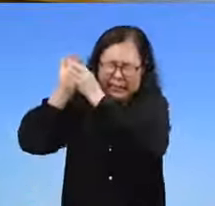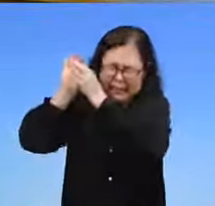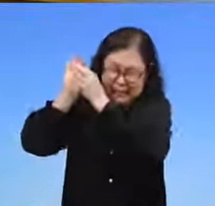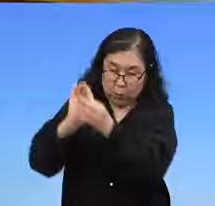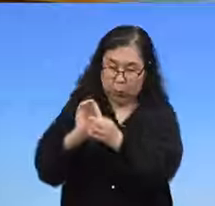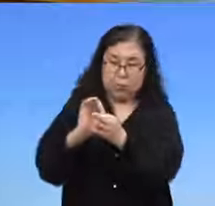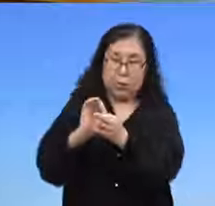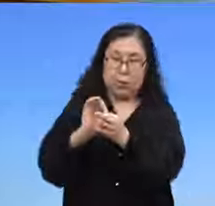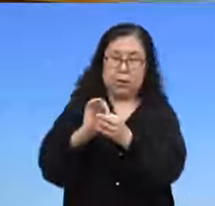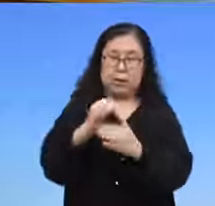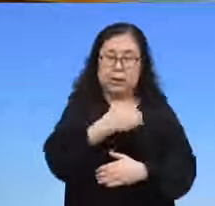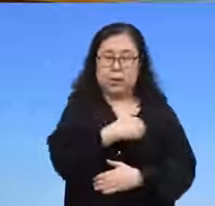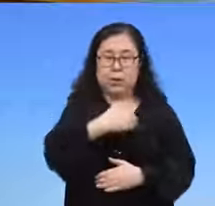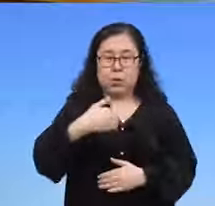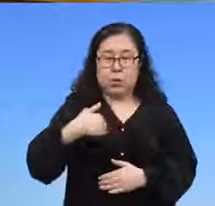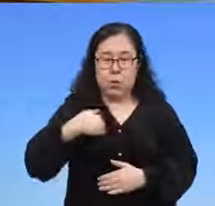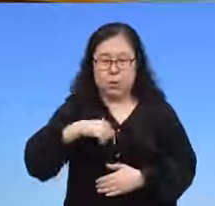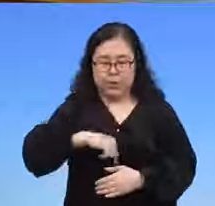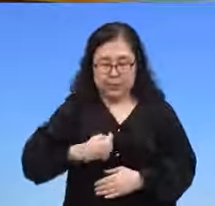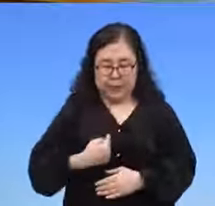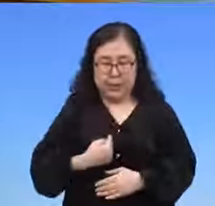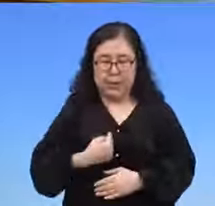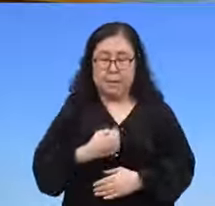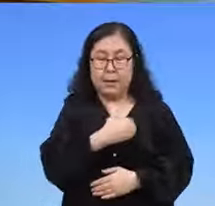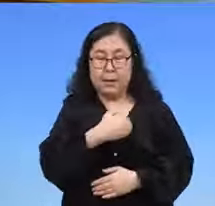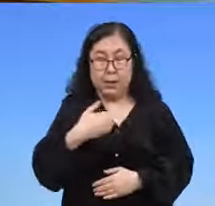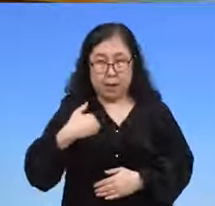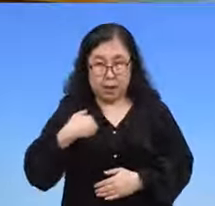통해서 이루어진다는 겁니다.